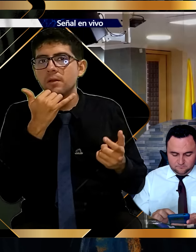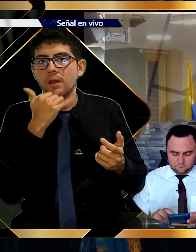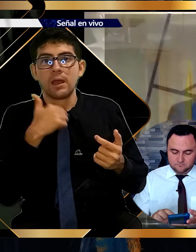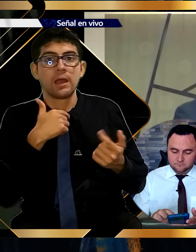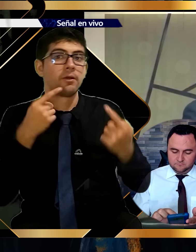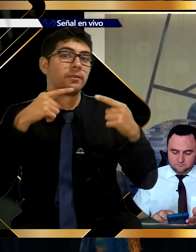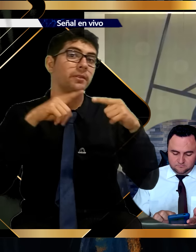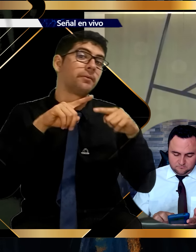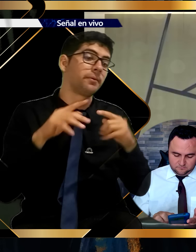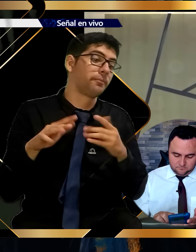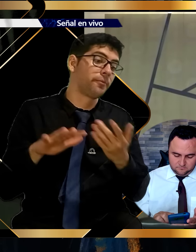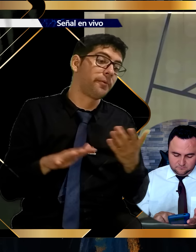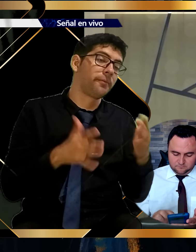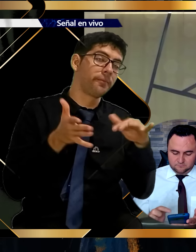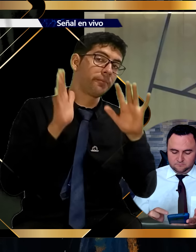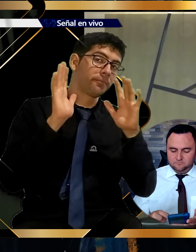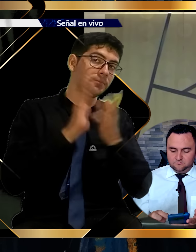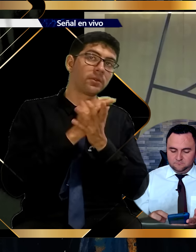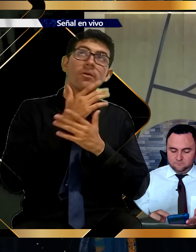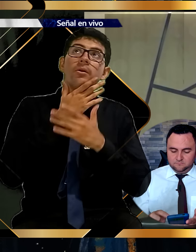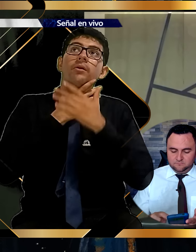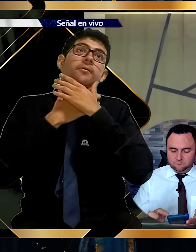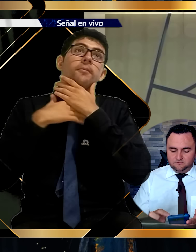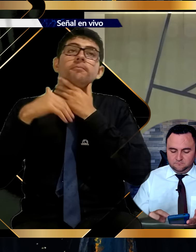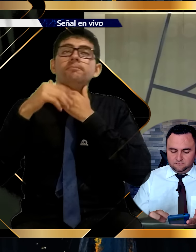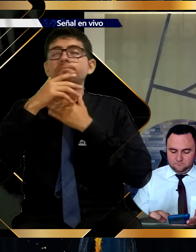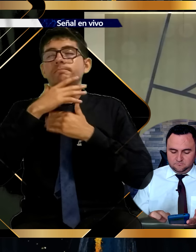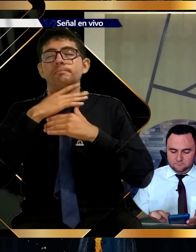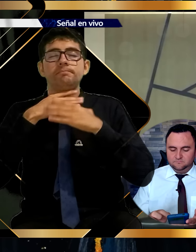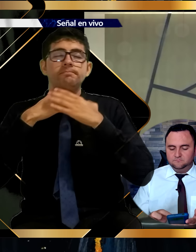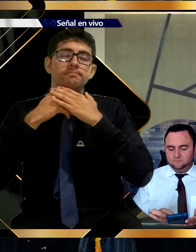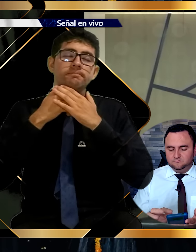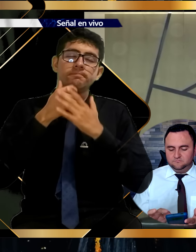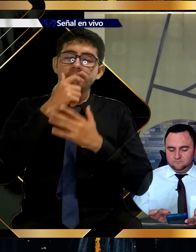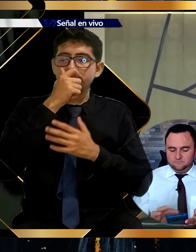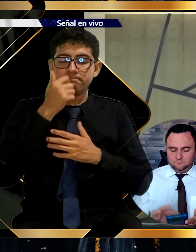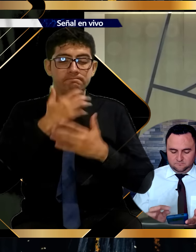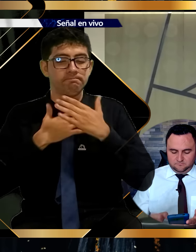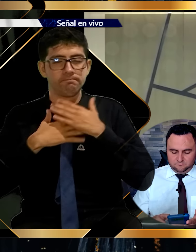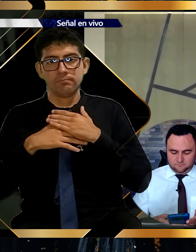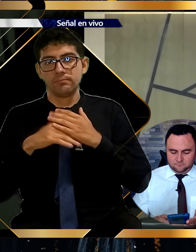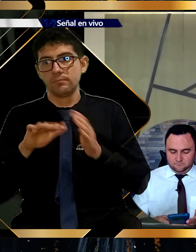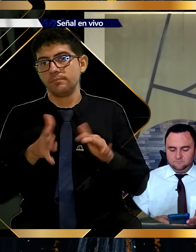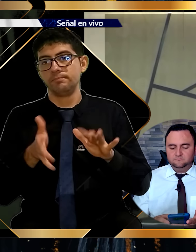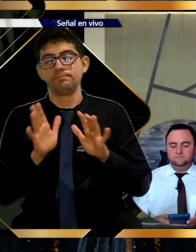Tienes que echarte al agua seguro que tú puedes hacerlo, estás entrenado para hacerlo y sabes que hay que hacerlo.